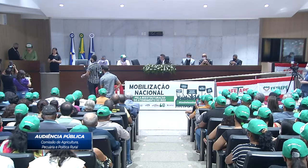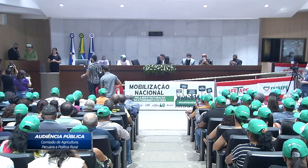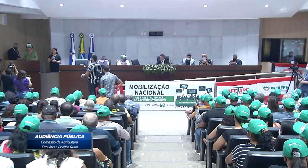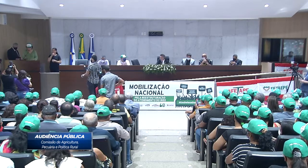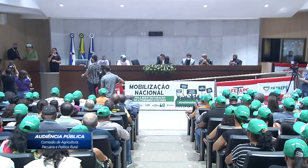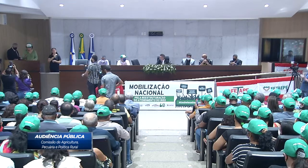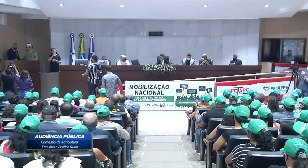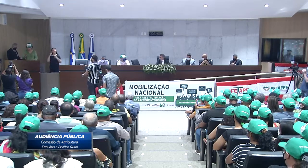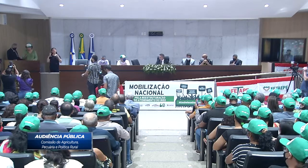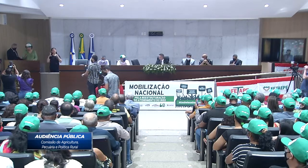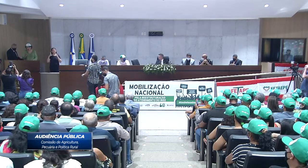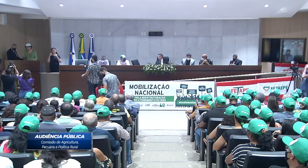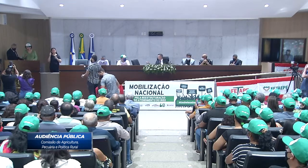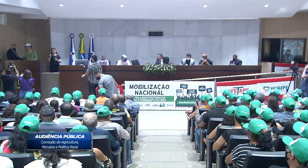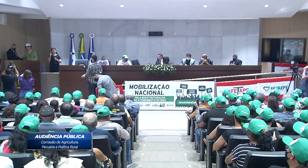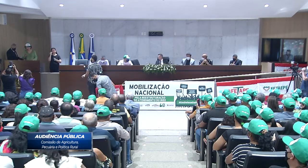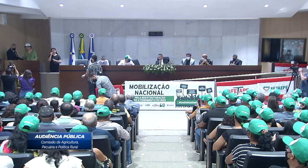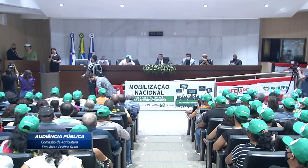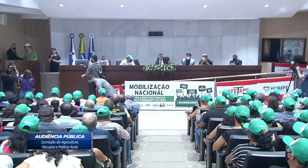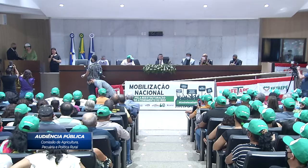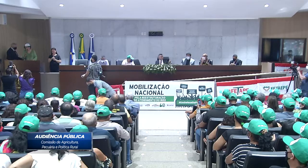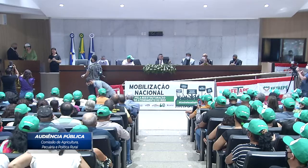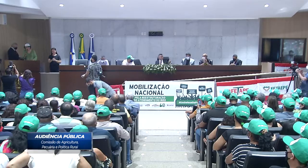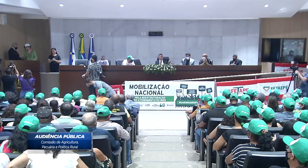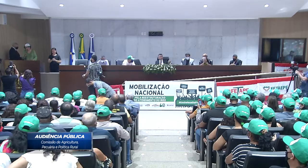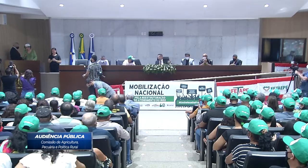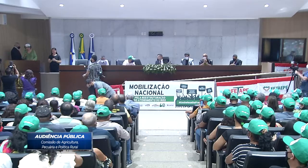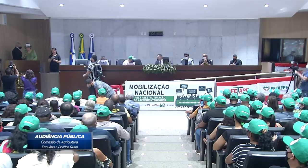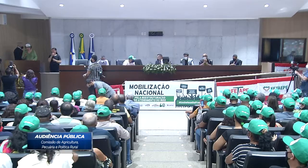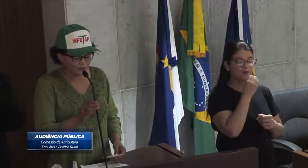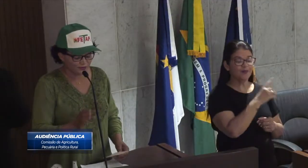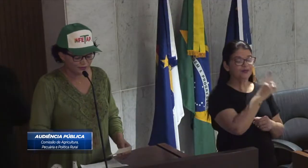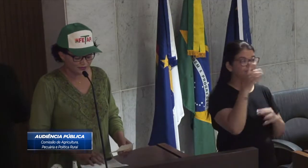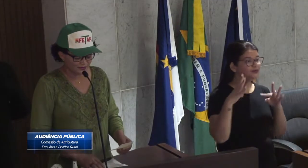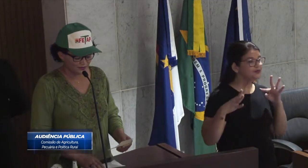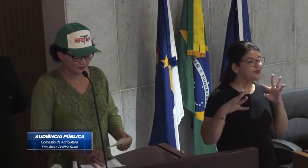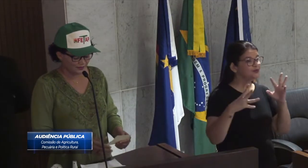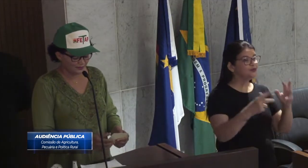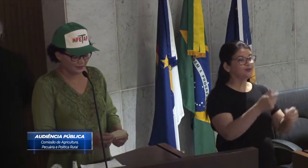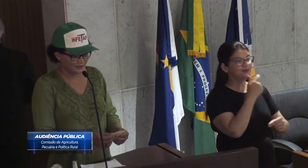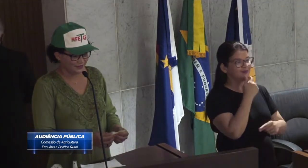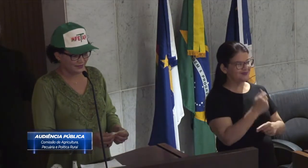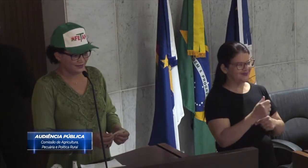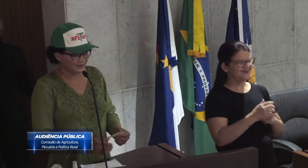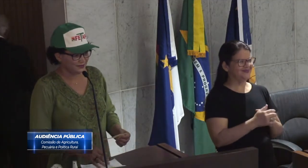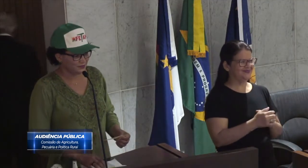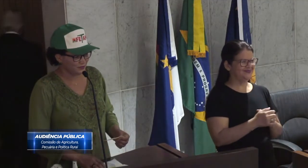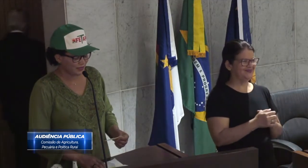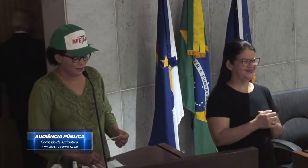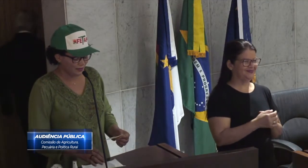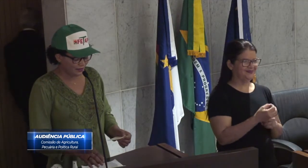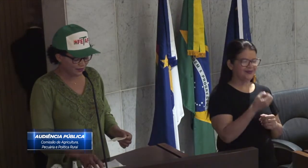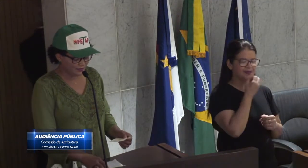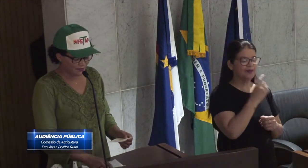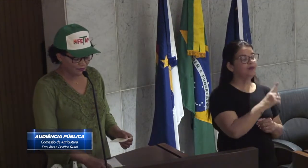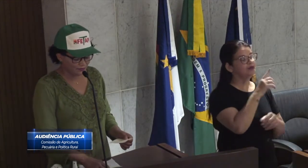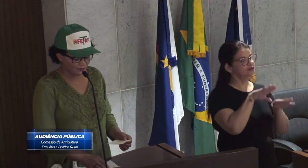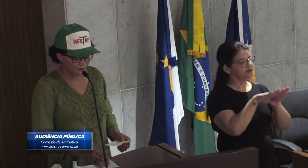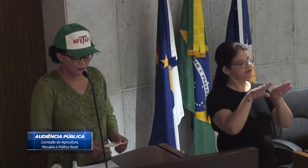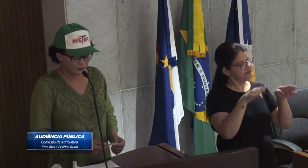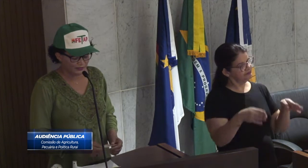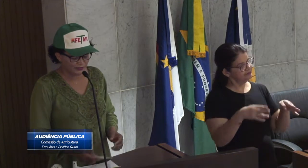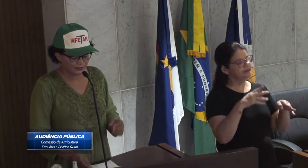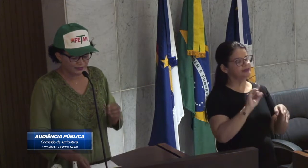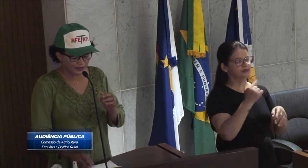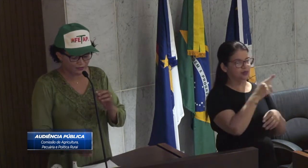Bom dia a todas. Bom dia. Bom dia a todos. Bom dia. Bom dia à mesa, ao